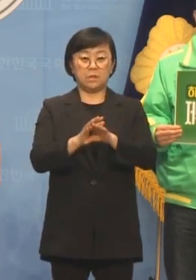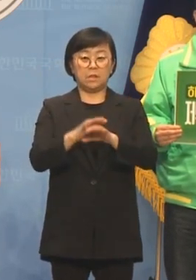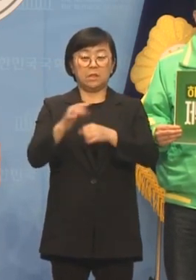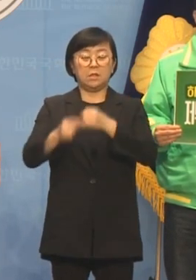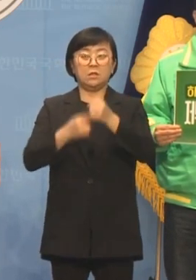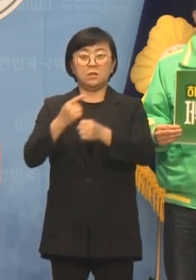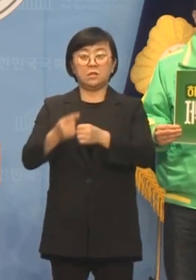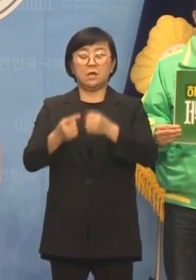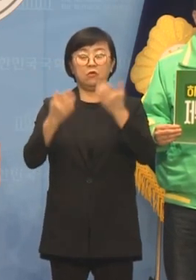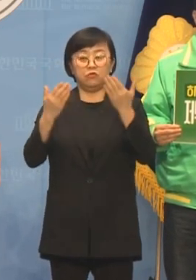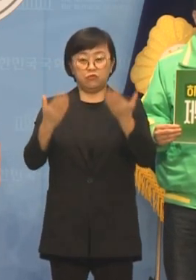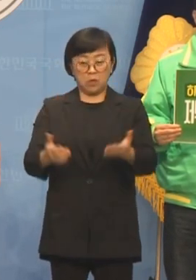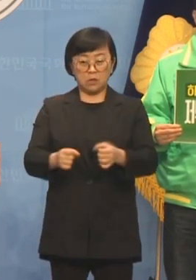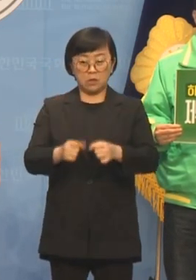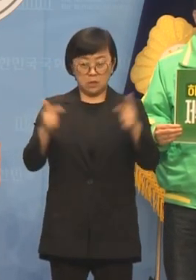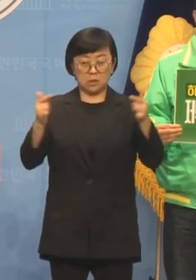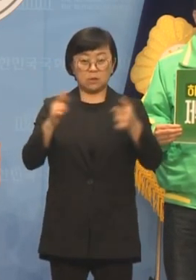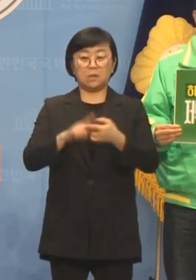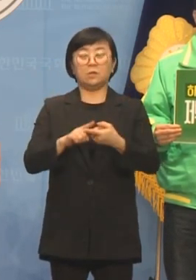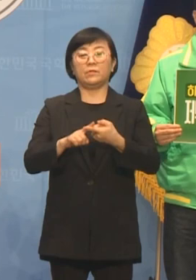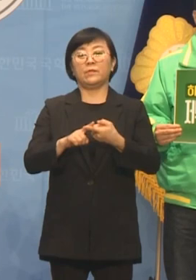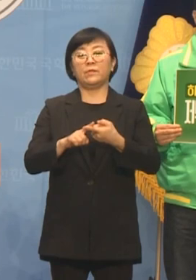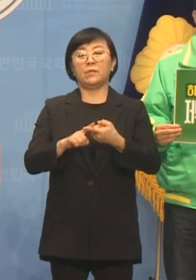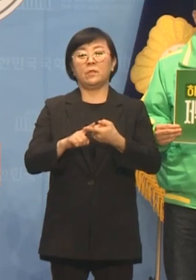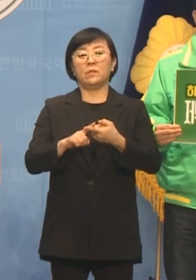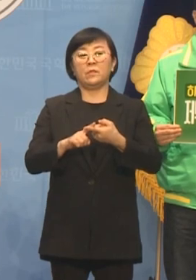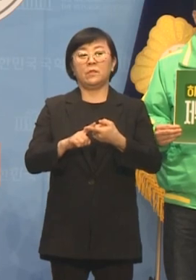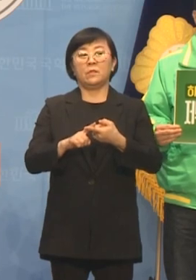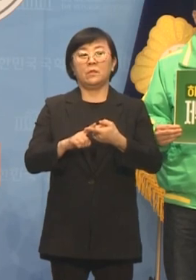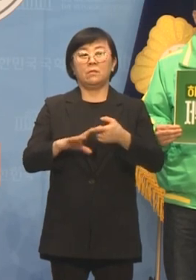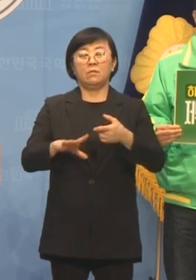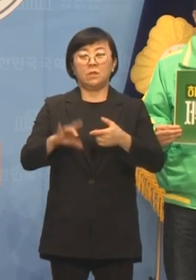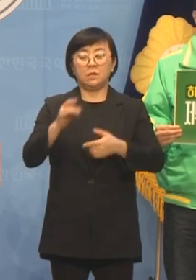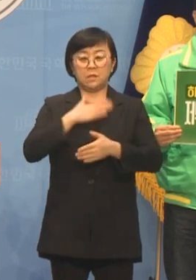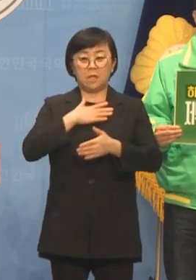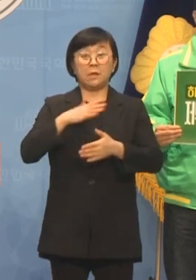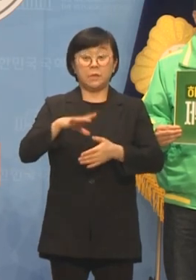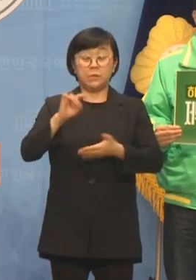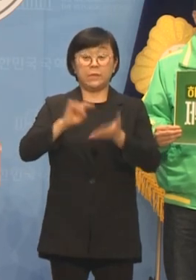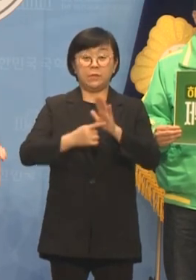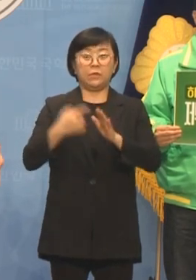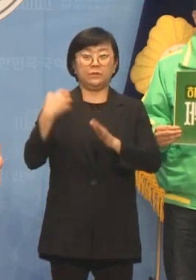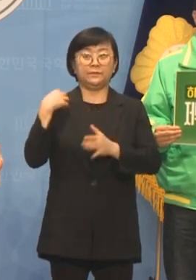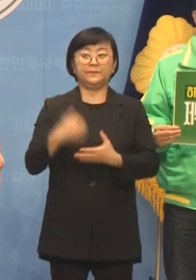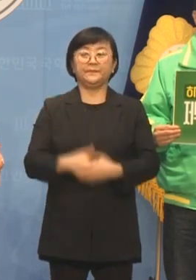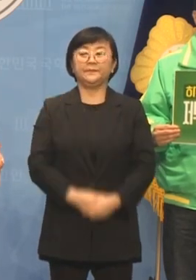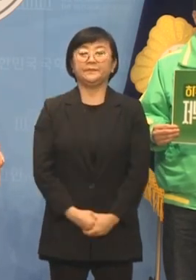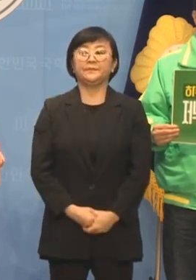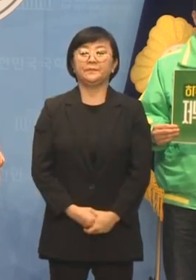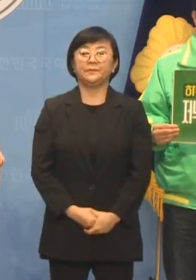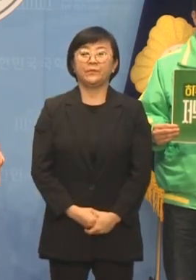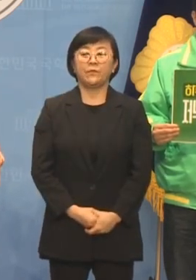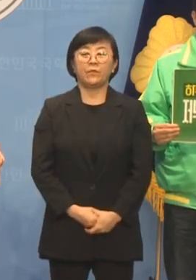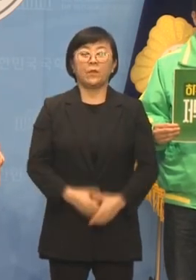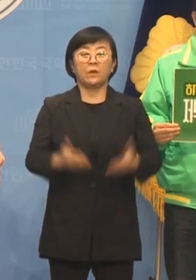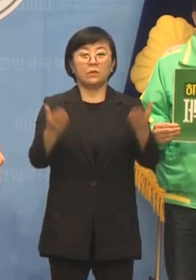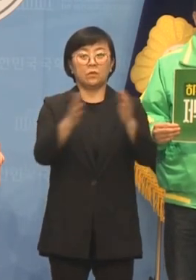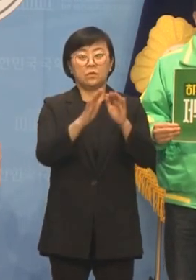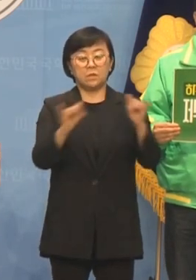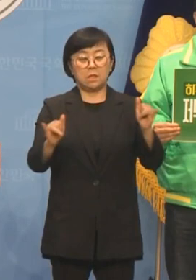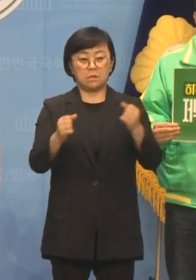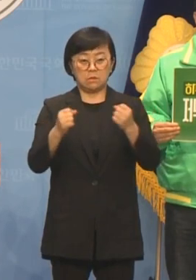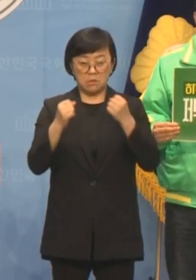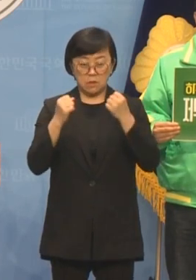휴가를 확대하는 방안에 대해서 일단 어 제가 발표하도록 하겠습니다 노동자